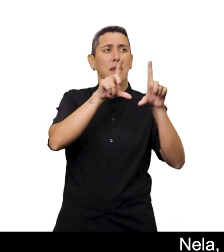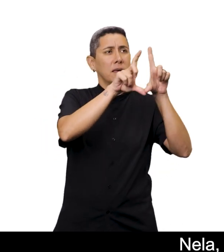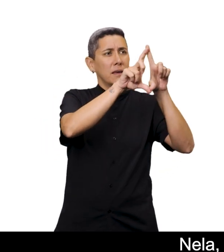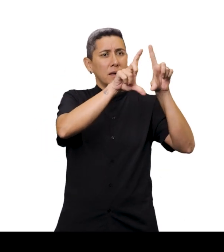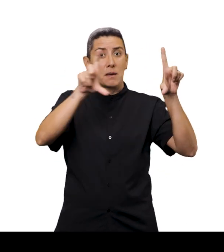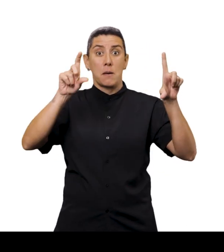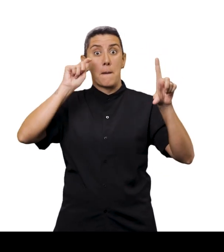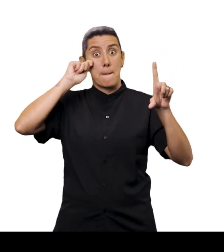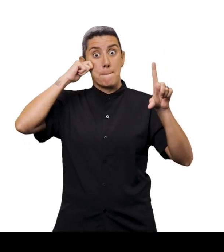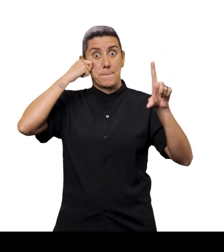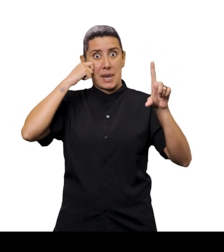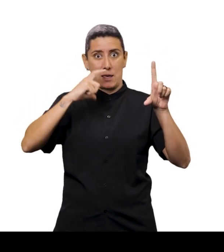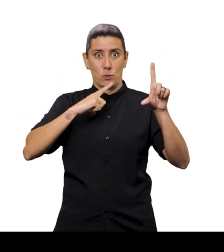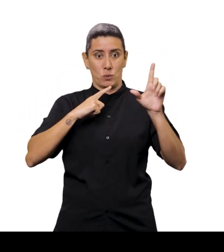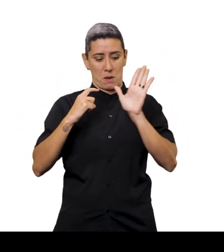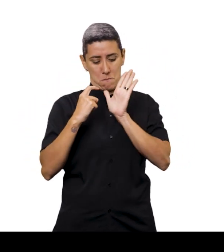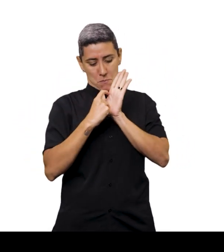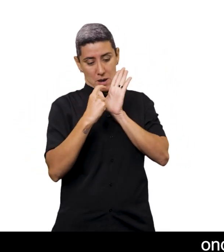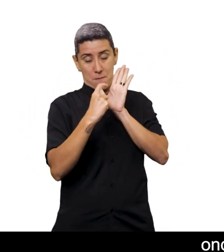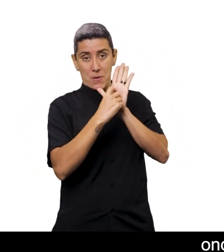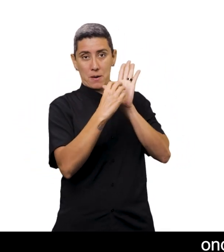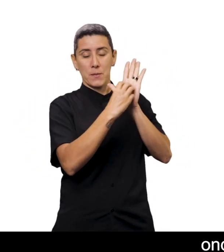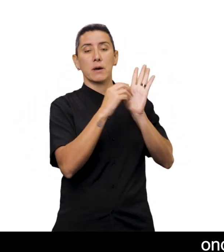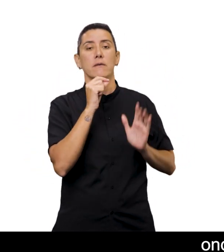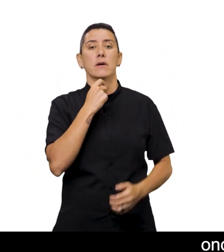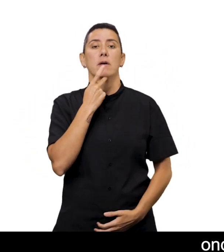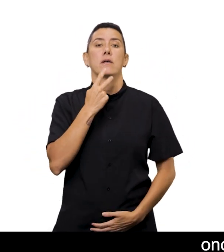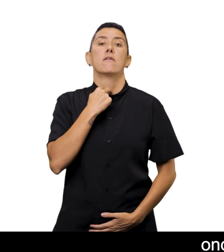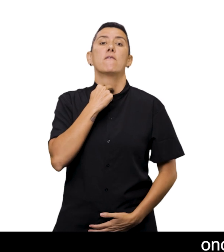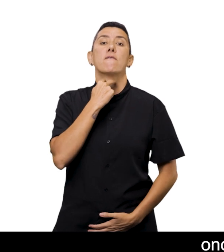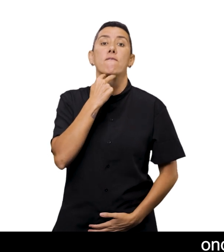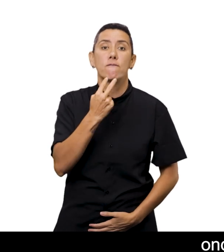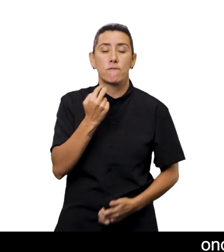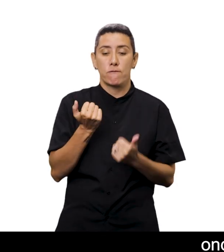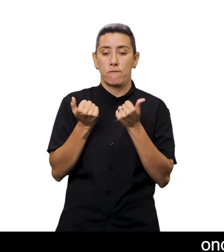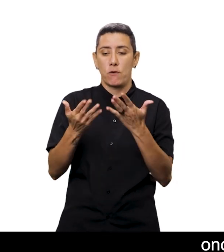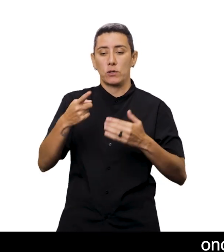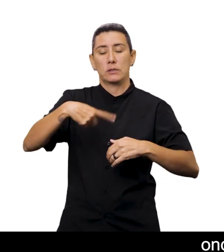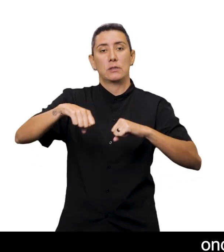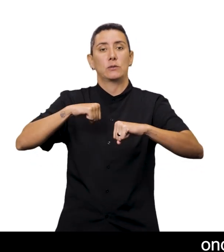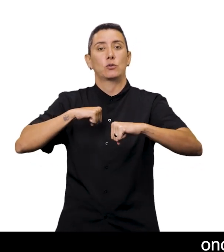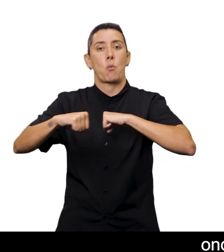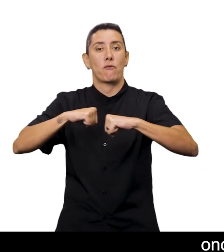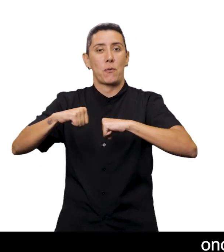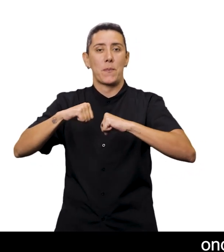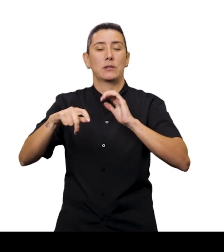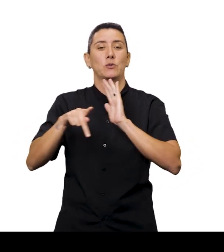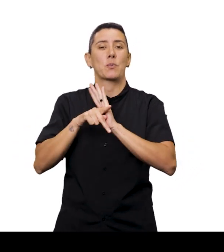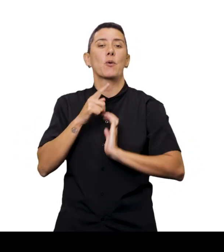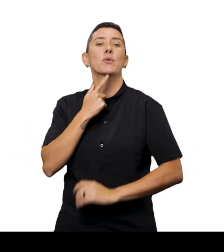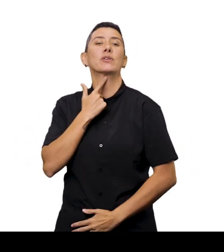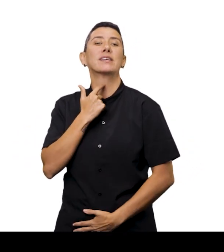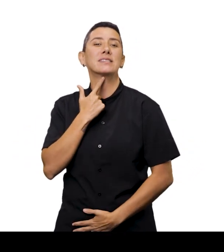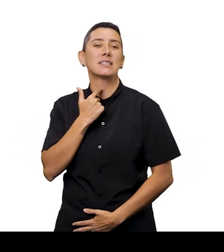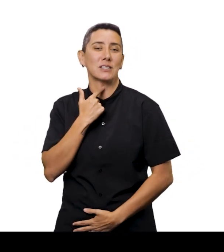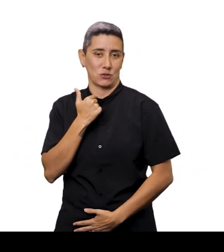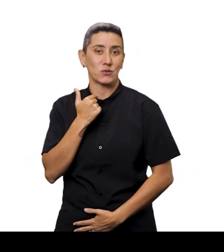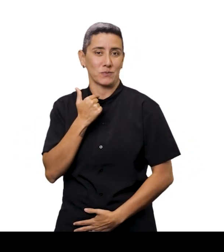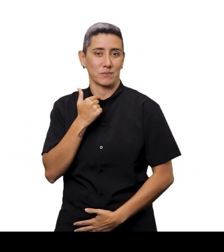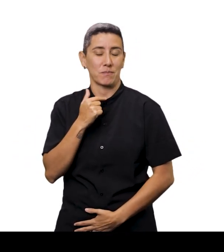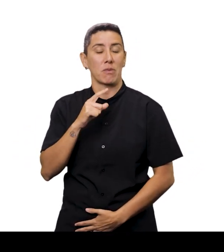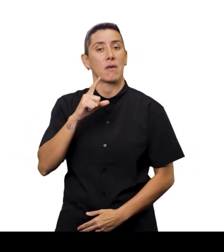retangular branca, de grandes dimensões, onde está escrito em preto com letras cursivas: Voz a